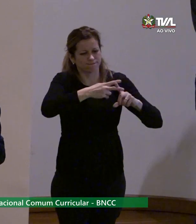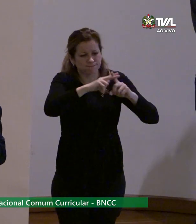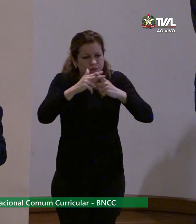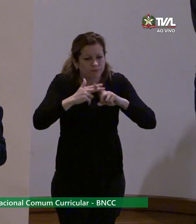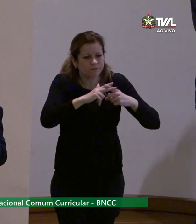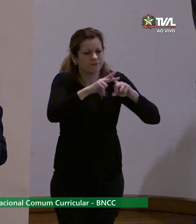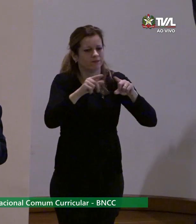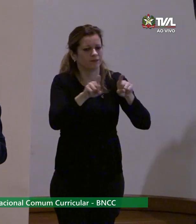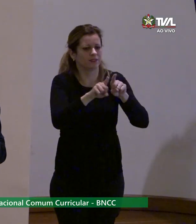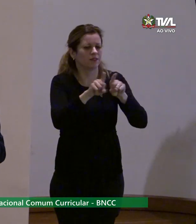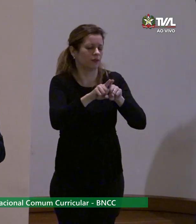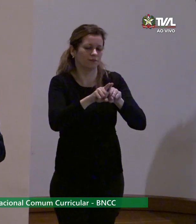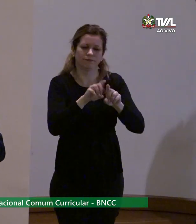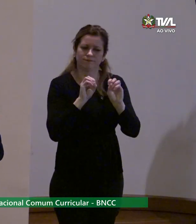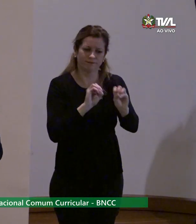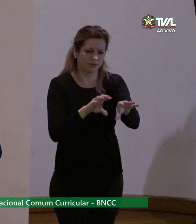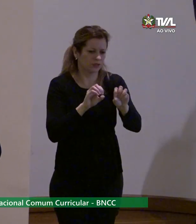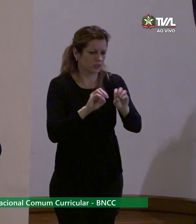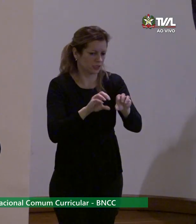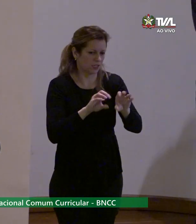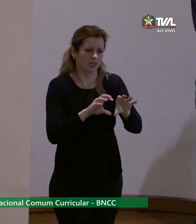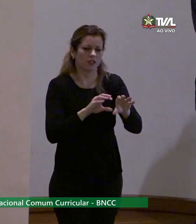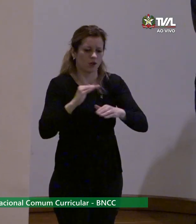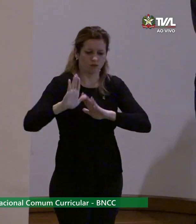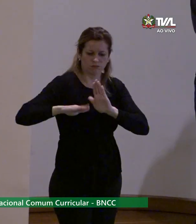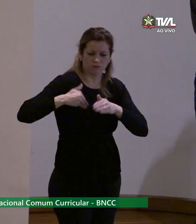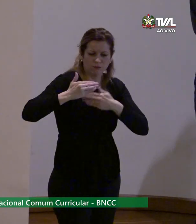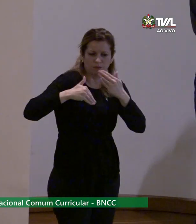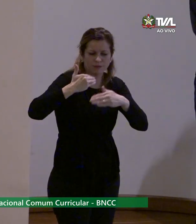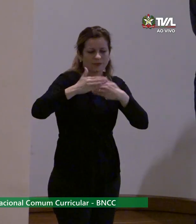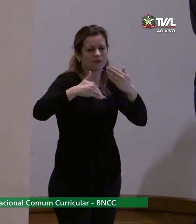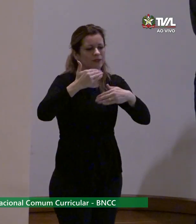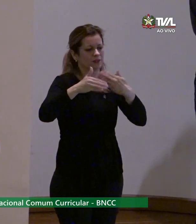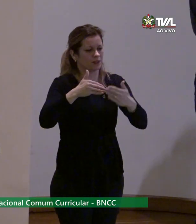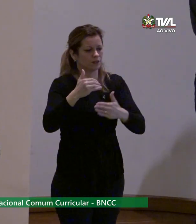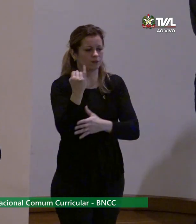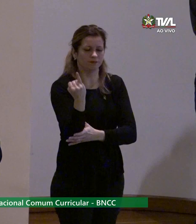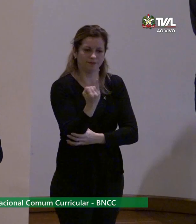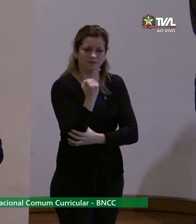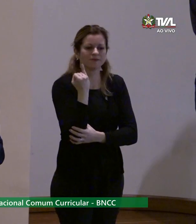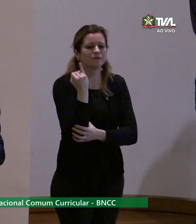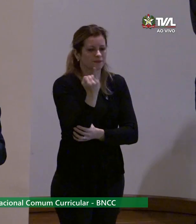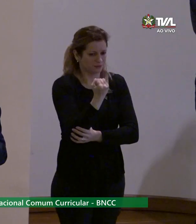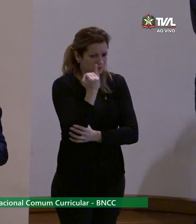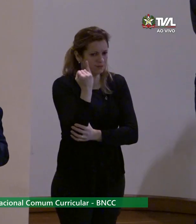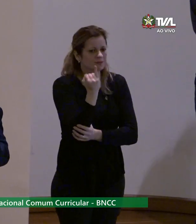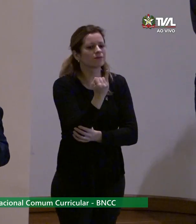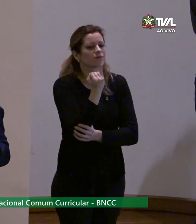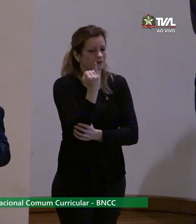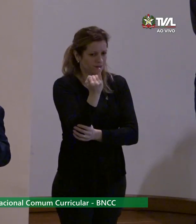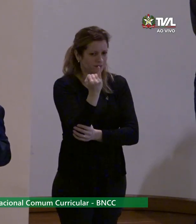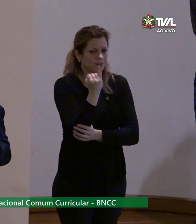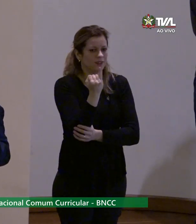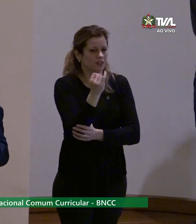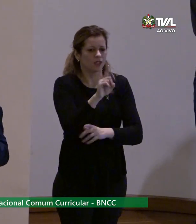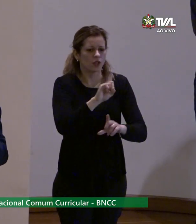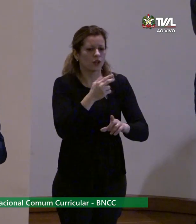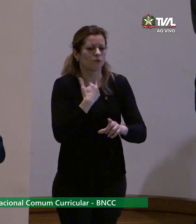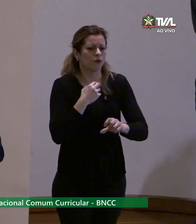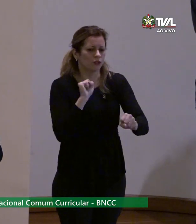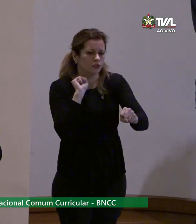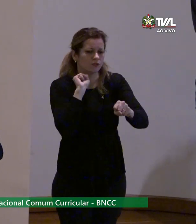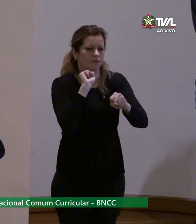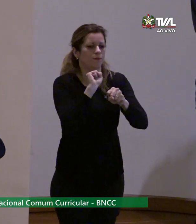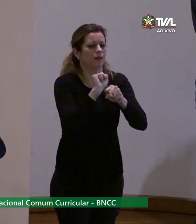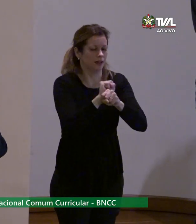Ou seja a educação é um processo como todos vocês sabem e como o processo não pode parar temos